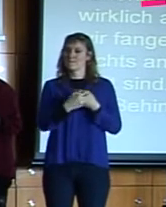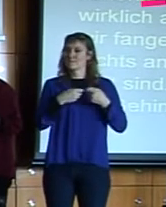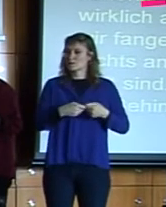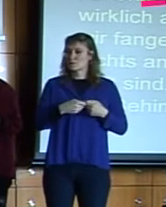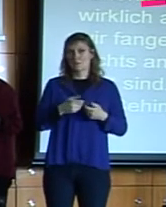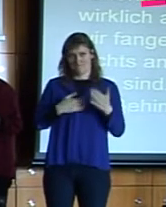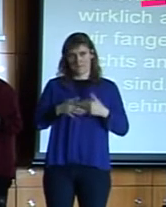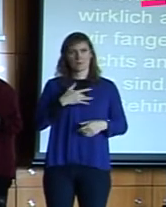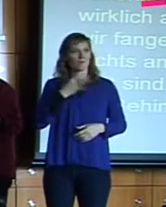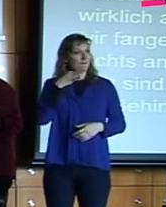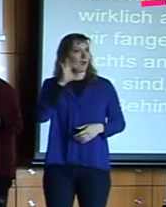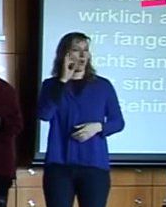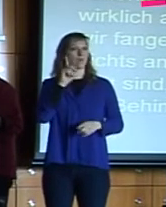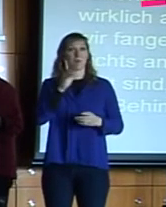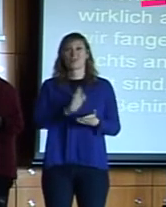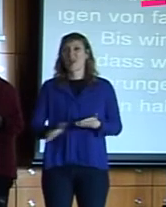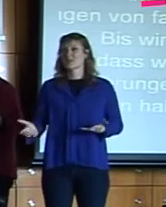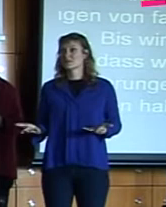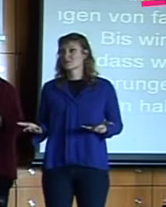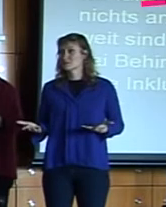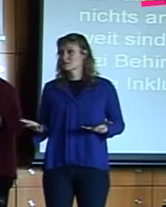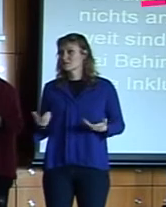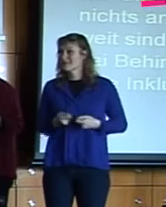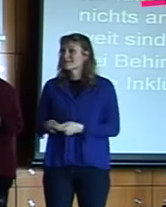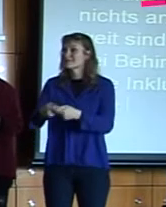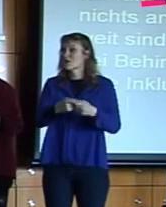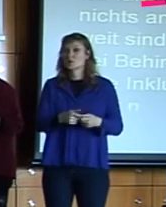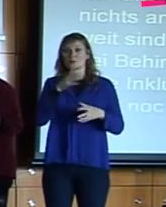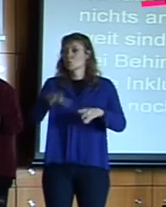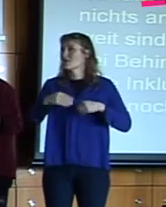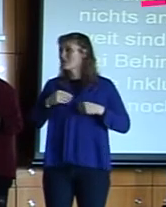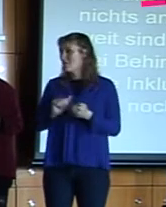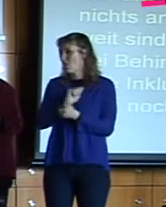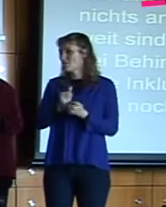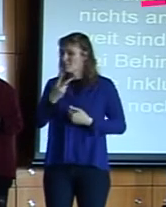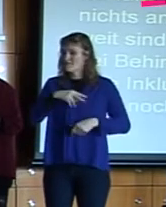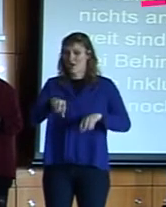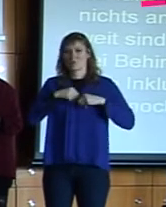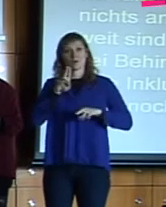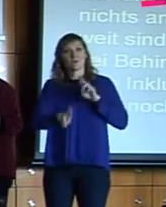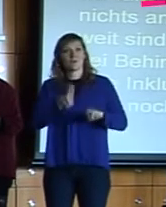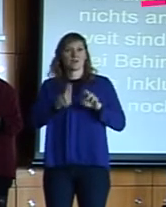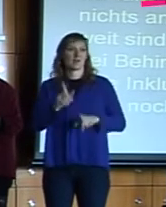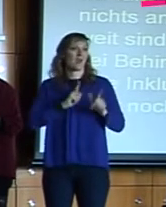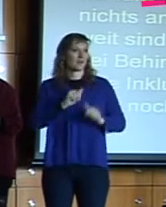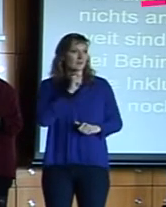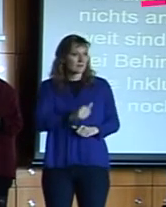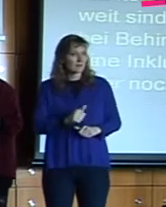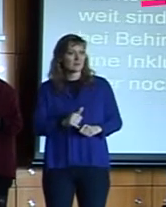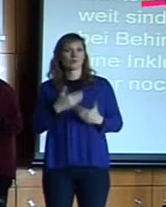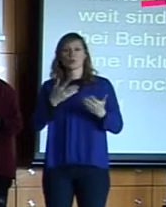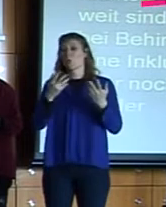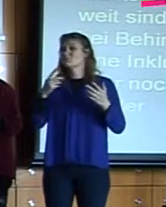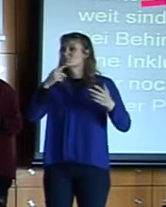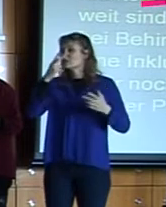weiblicher Natur, unentgeltlich gemacht werden. Das heißt, die Gesellschaft übernimmt überhaupt nicht die Verantwortung für die Pflege, nicht im geringsten. Und es wird